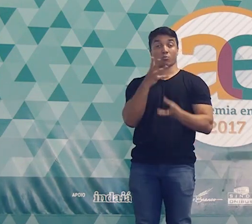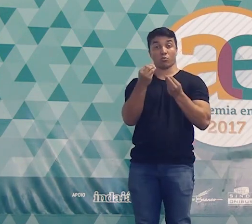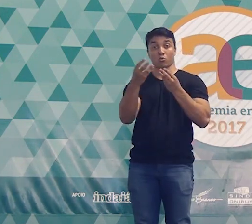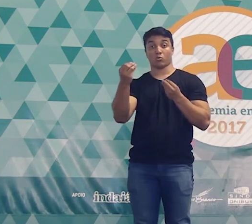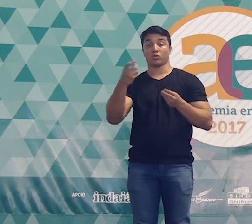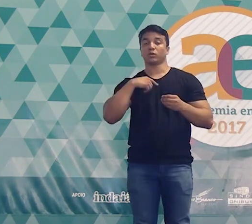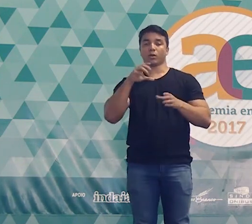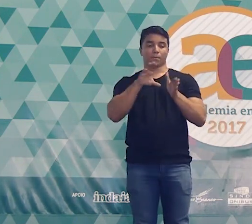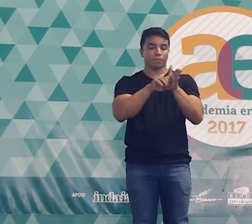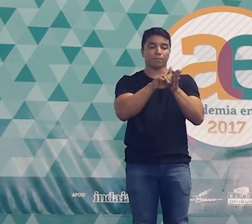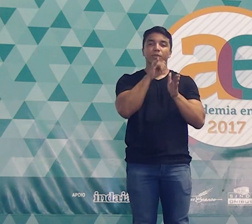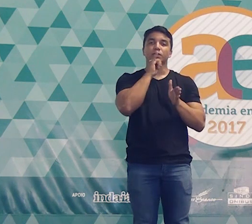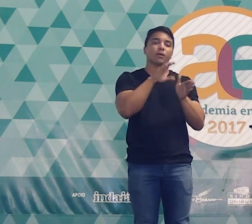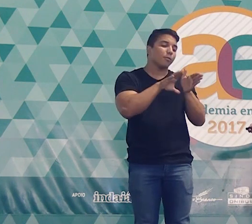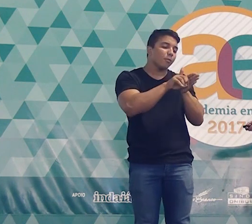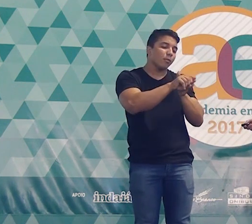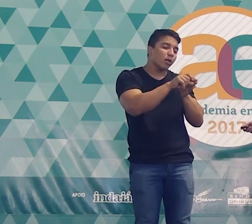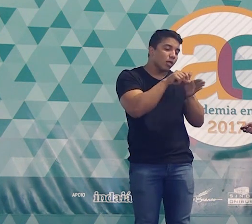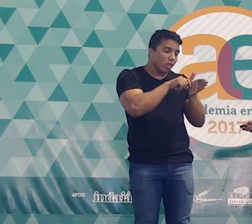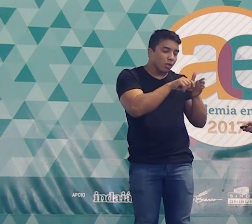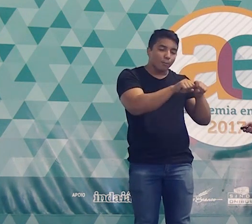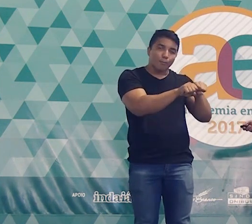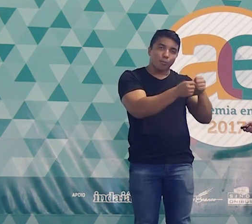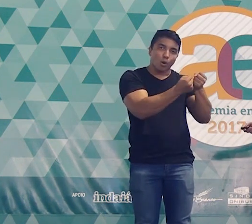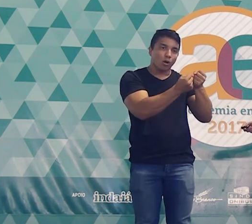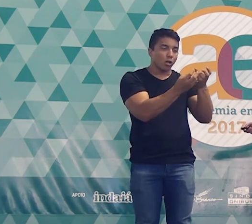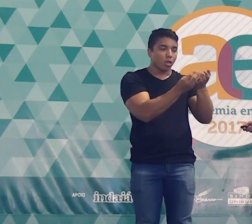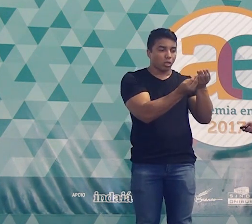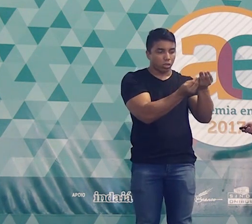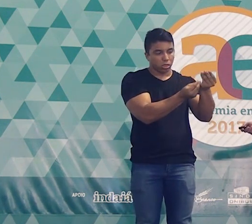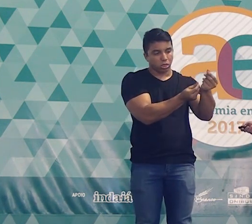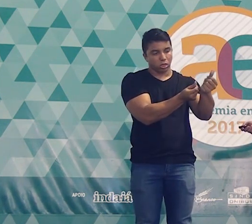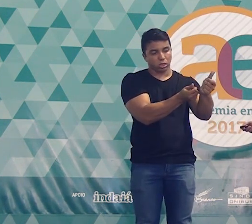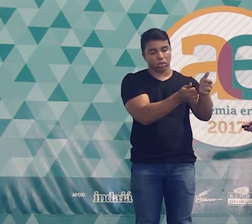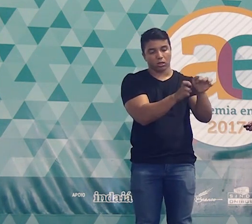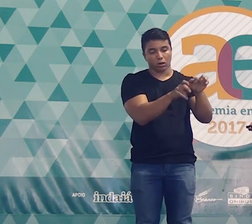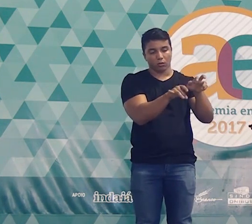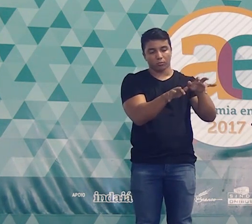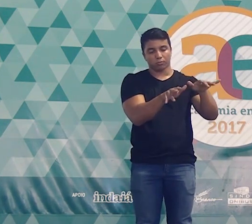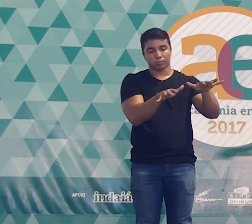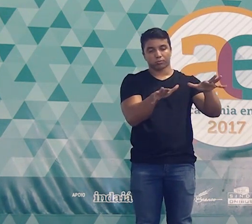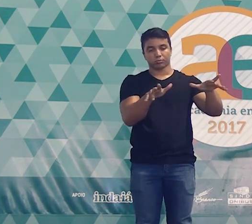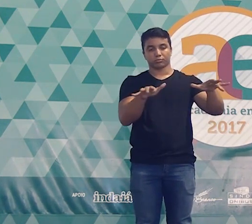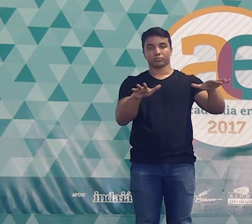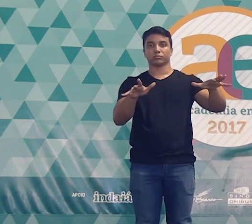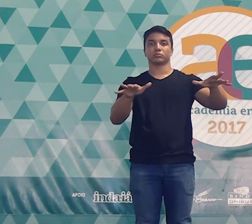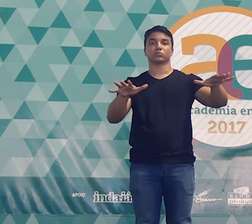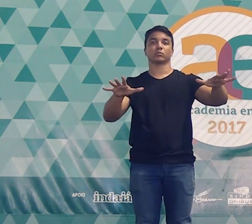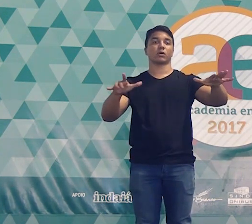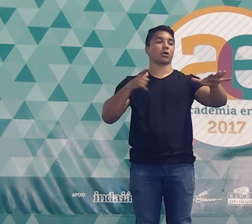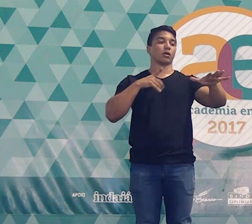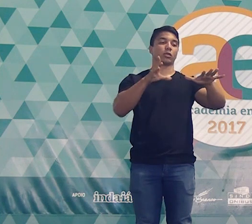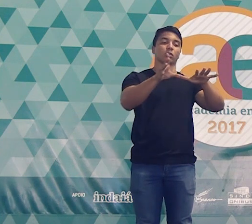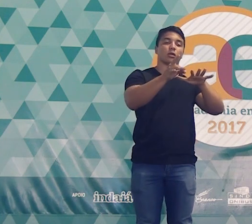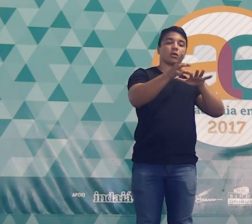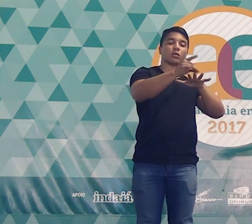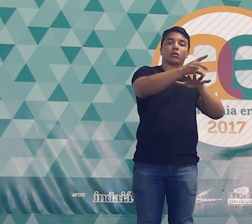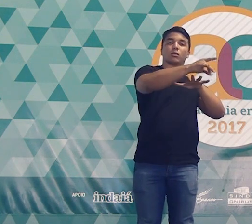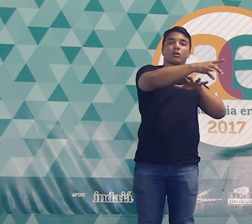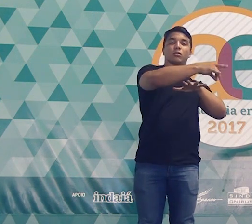quando a bactéria, por exemplo, morre, os fragmentos citoplasmáticos vão ser depostos e você vai ter, por